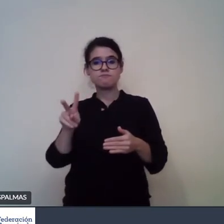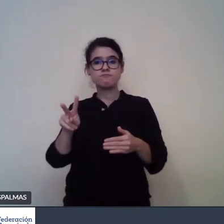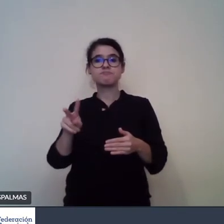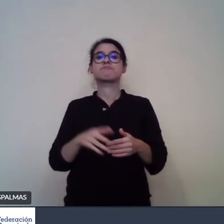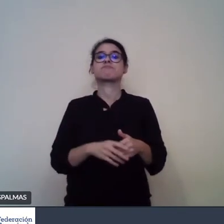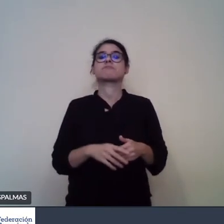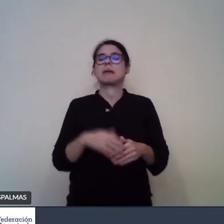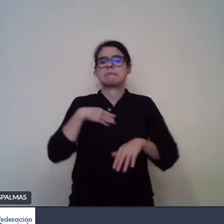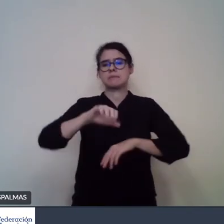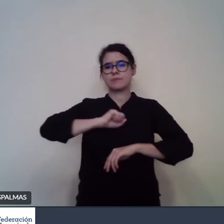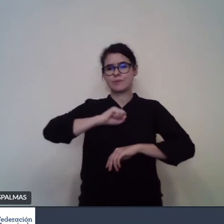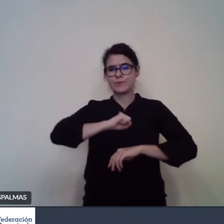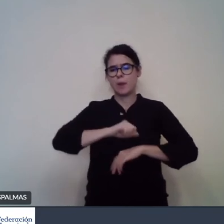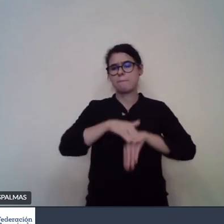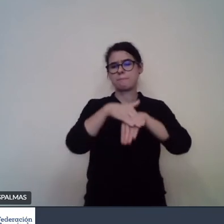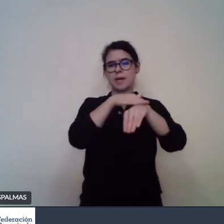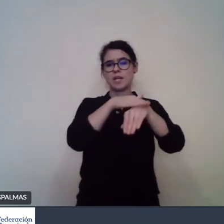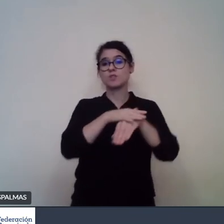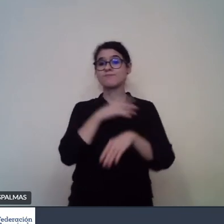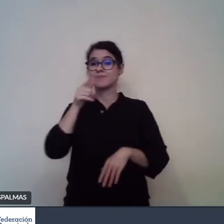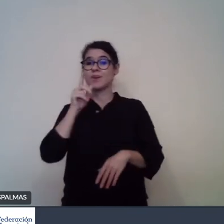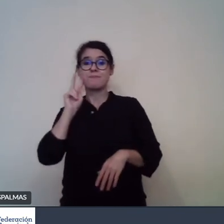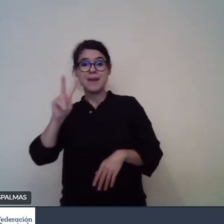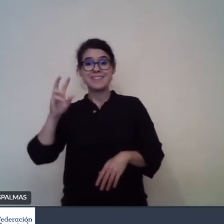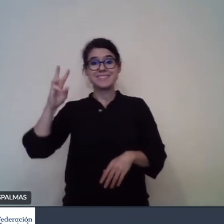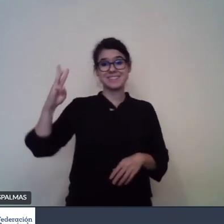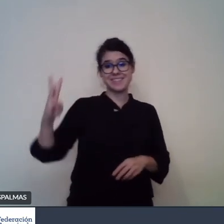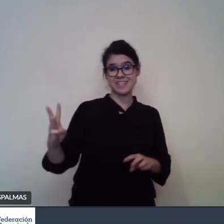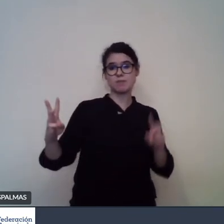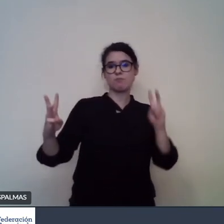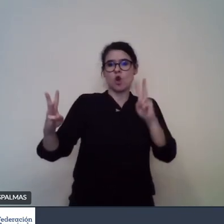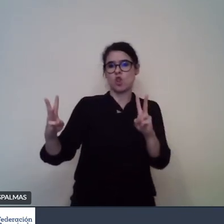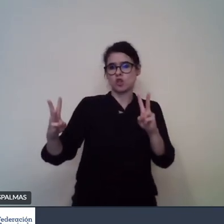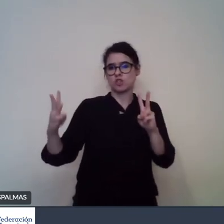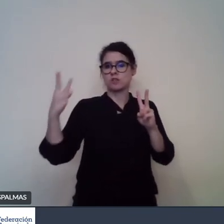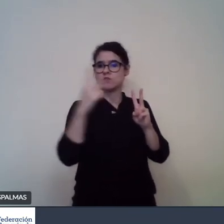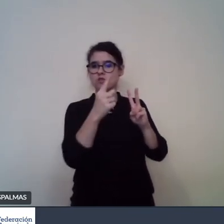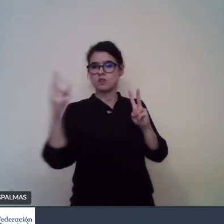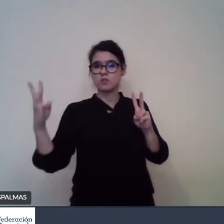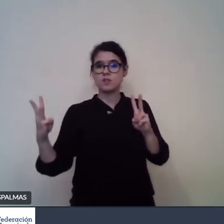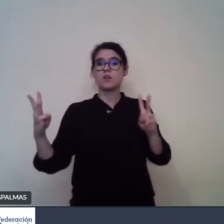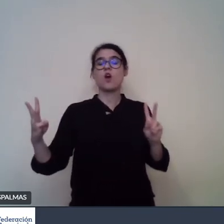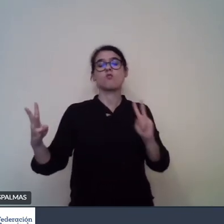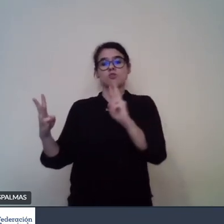Perdón, aquí se juega un 3x2. 1, 2 y 3 contra estos dos jugadores.